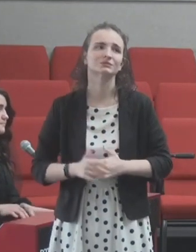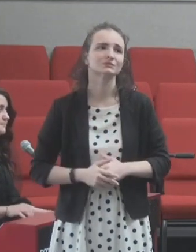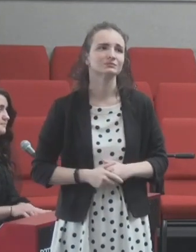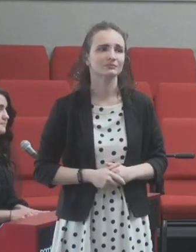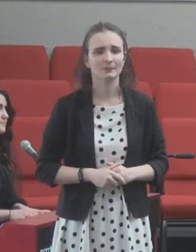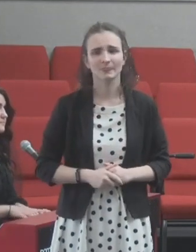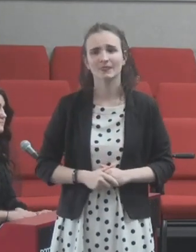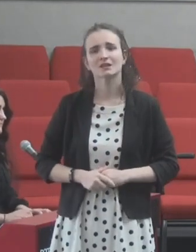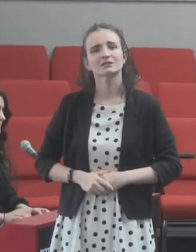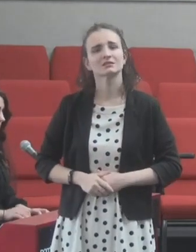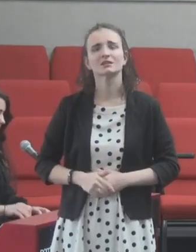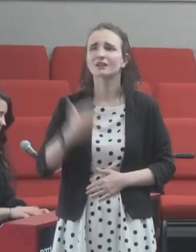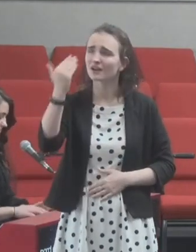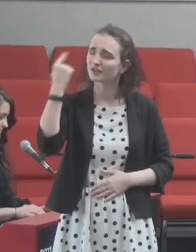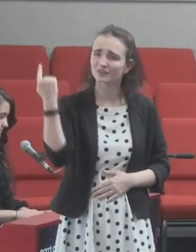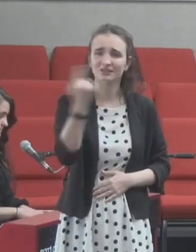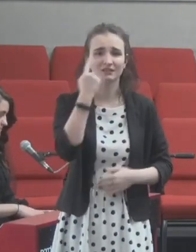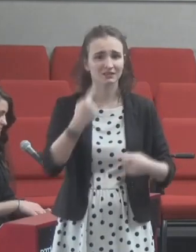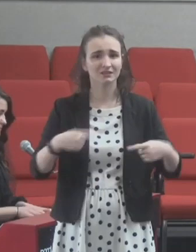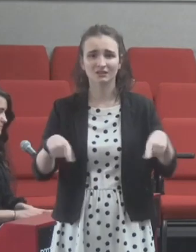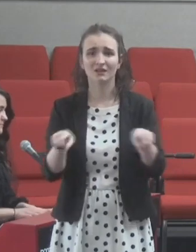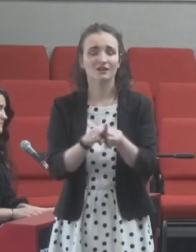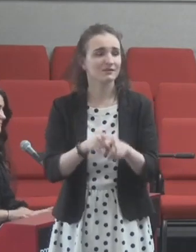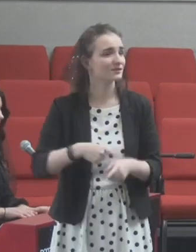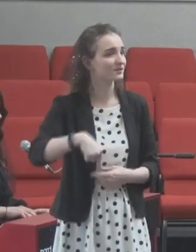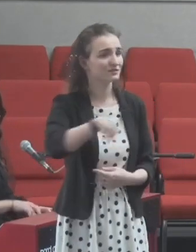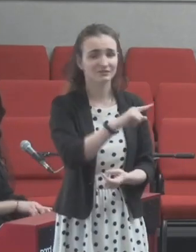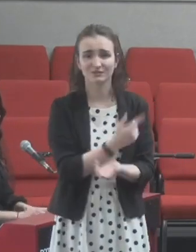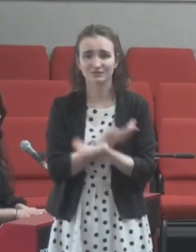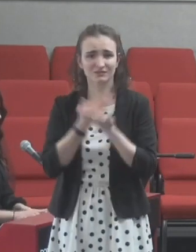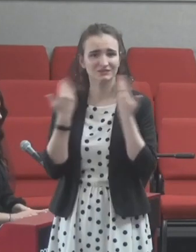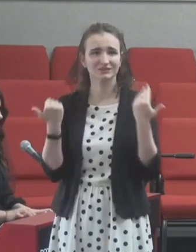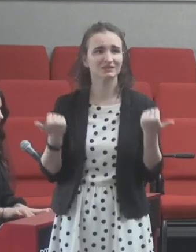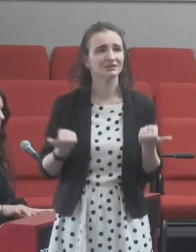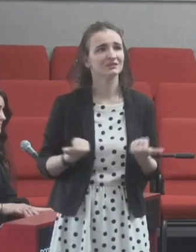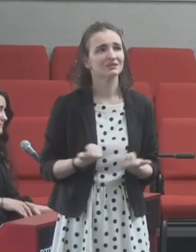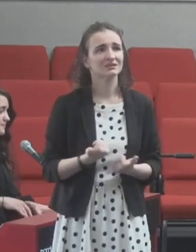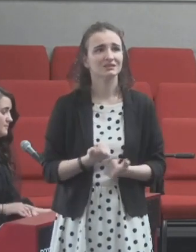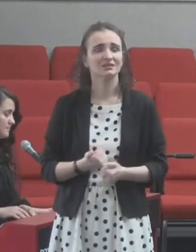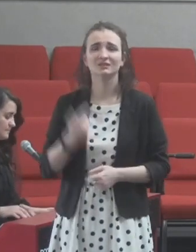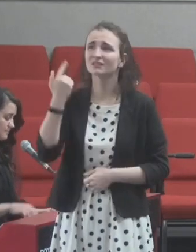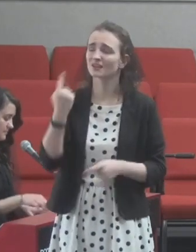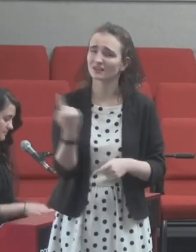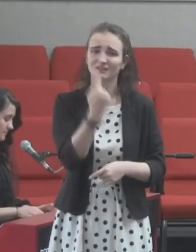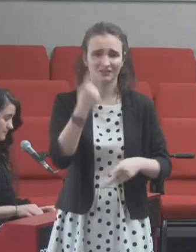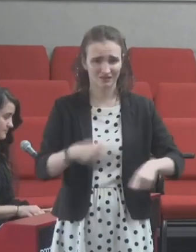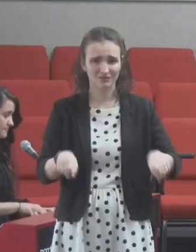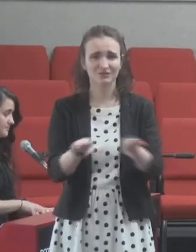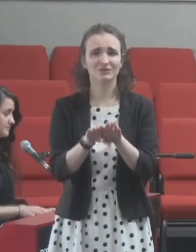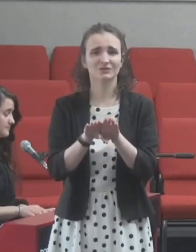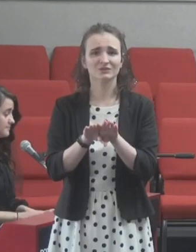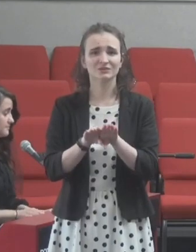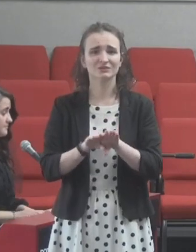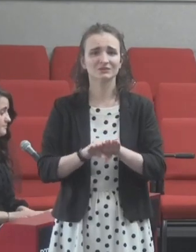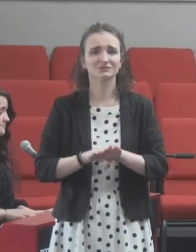Христос. Ты один такой, ты один такой,